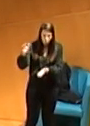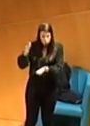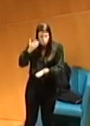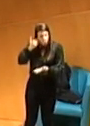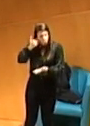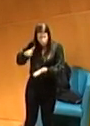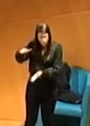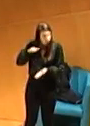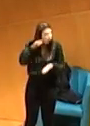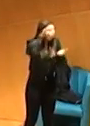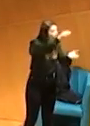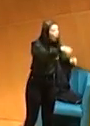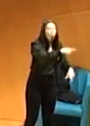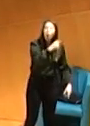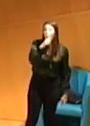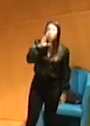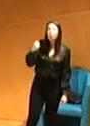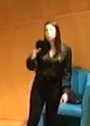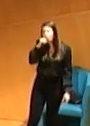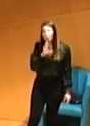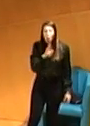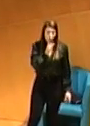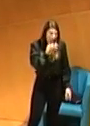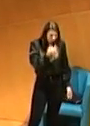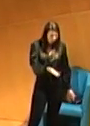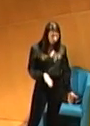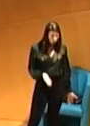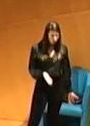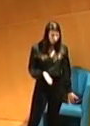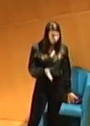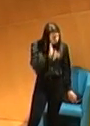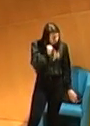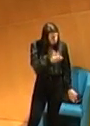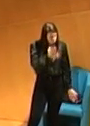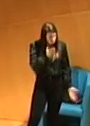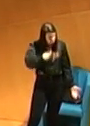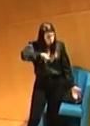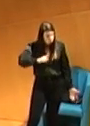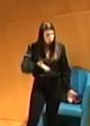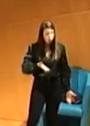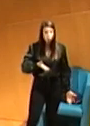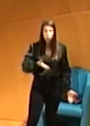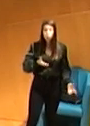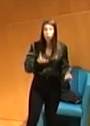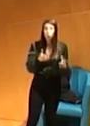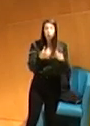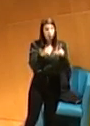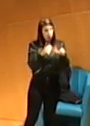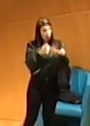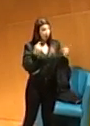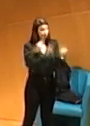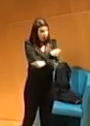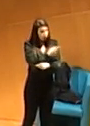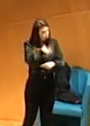bon, on n'a pas besoin des parents, on a besoin. Et puis, ce besoin des professionnels qu'on